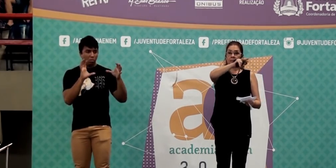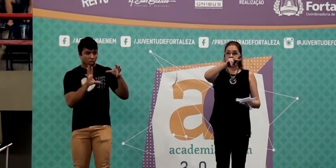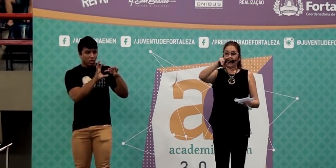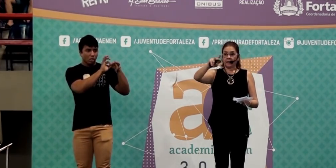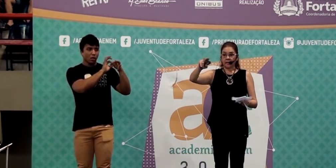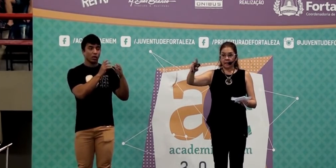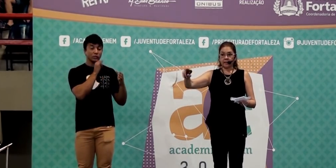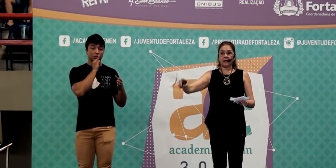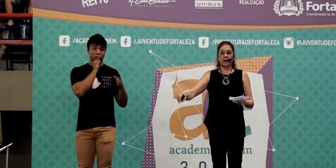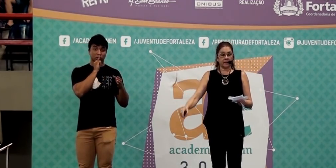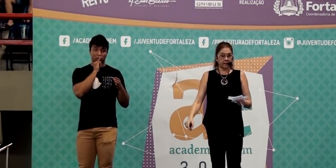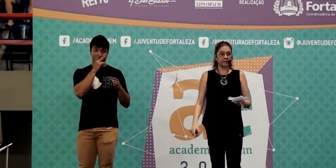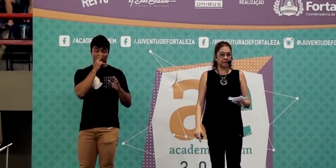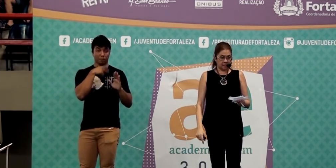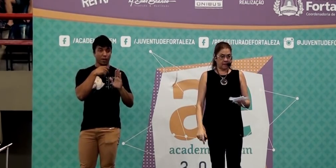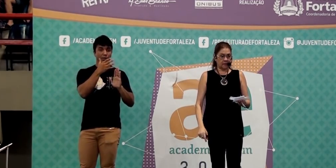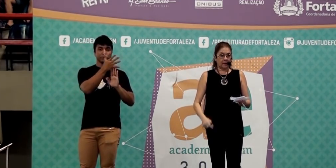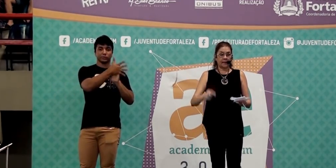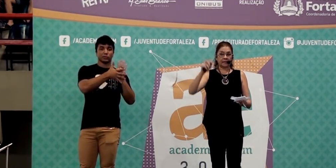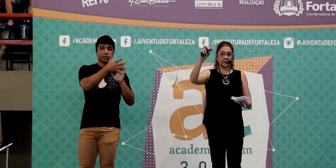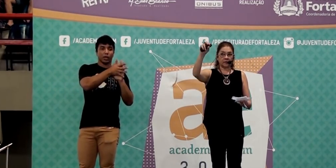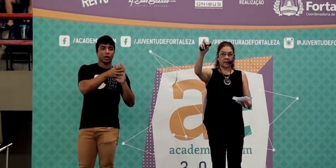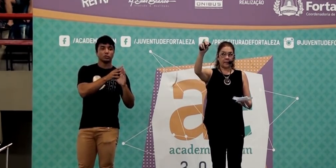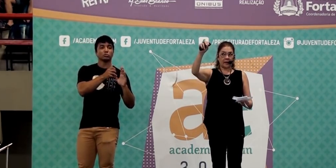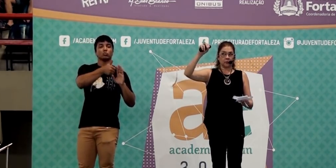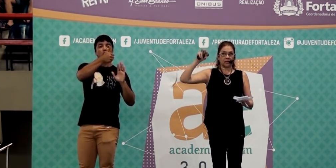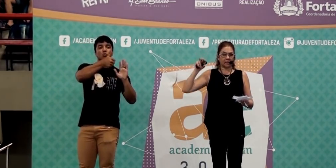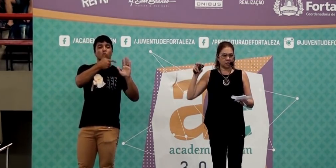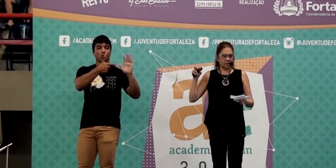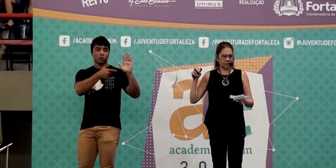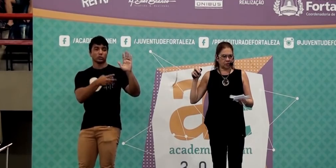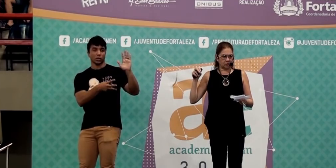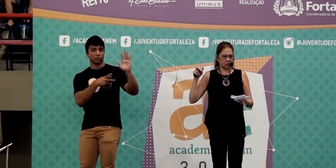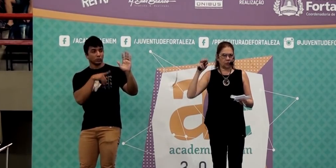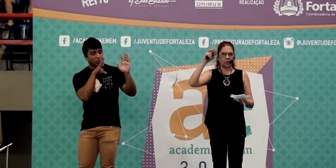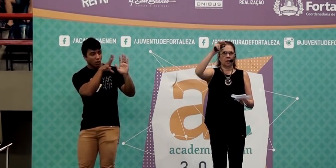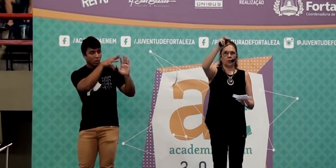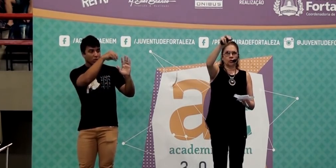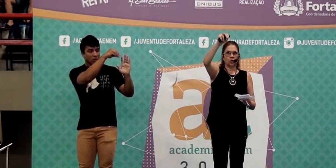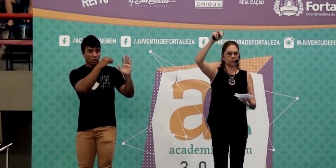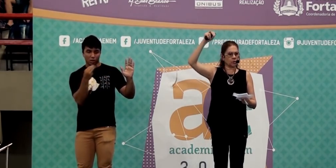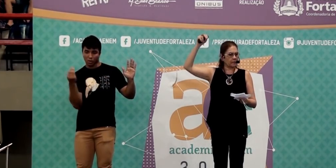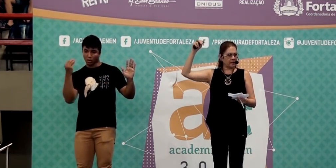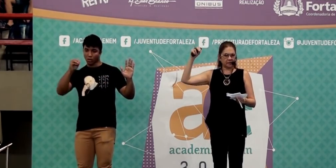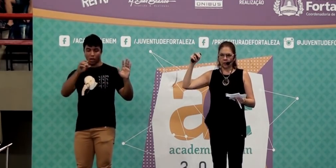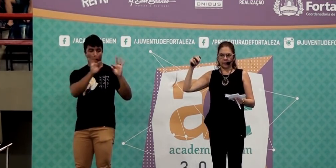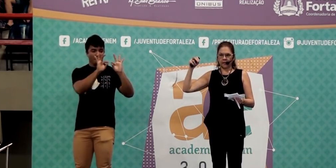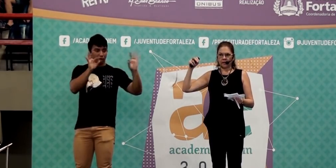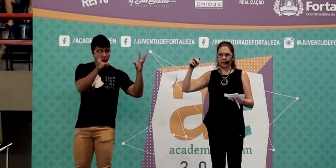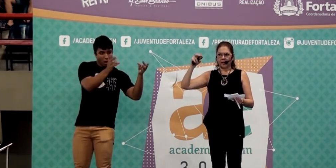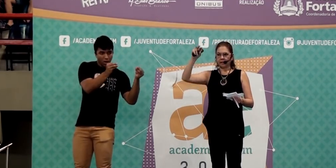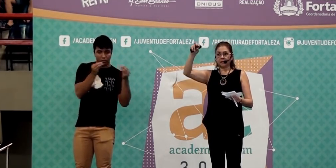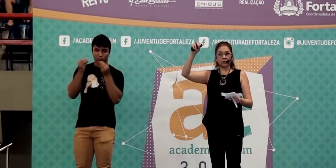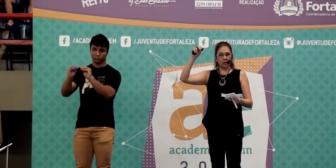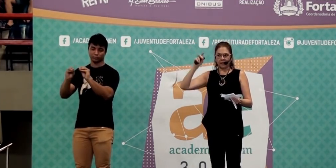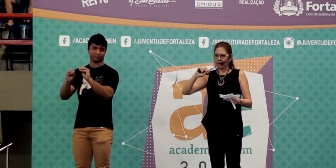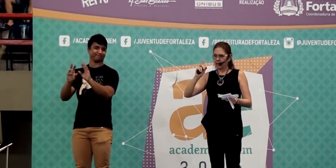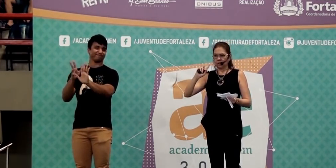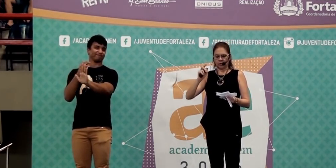você copiar a linha inteira, sim. Mas se você pegar o dado estatístico, o nome de uma pessoa que tem